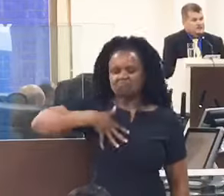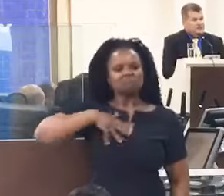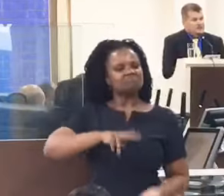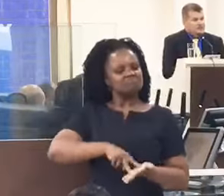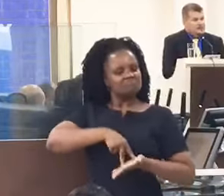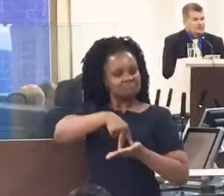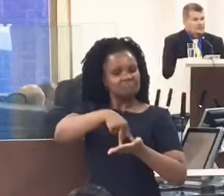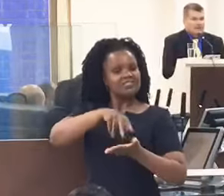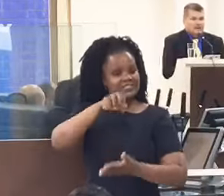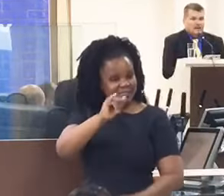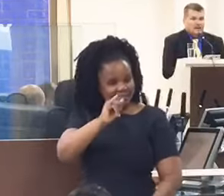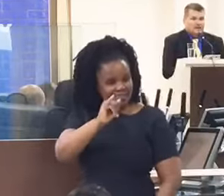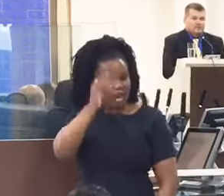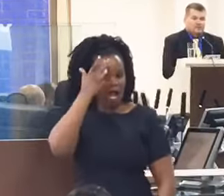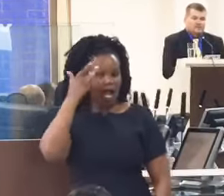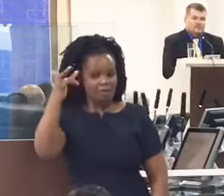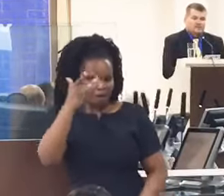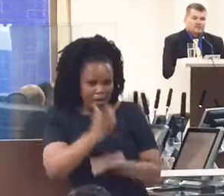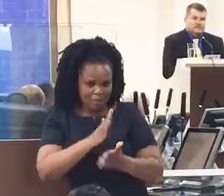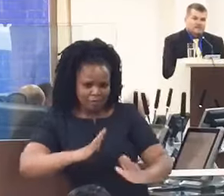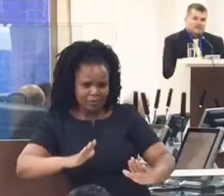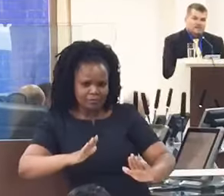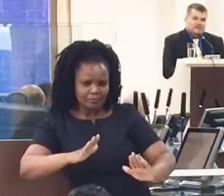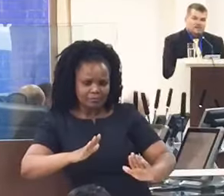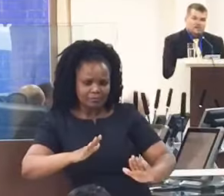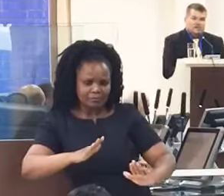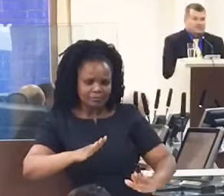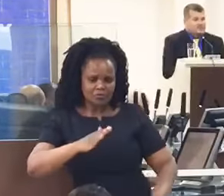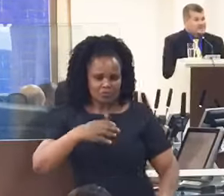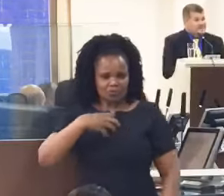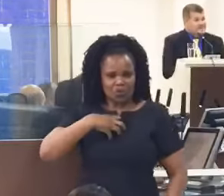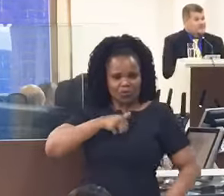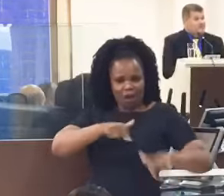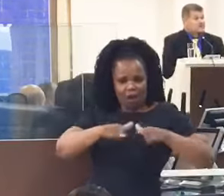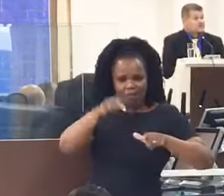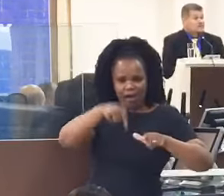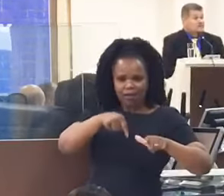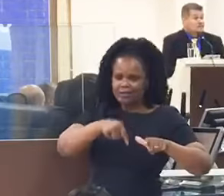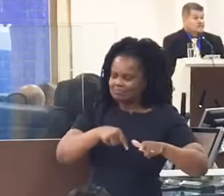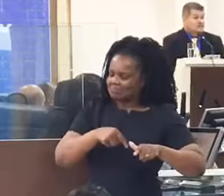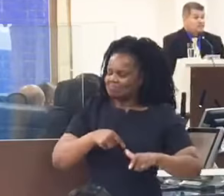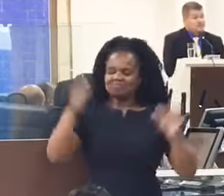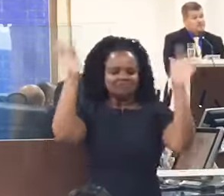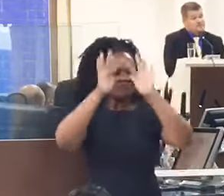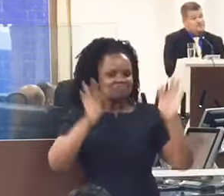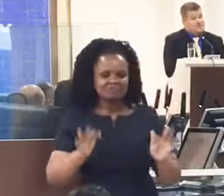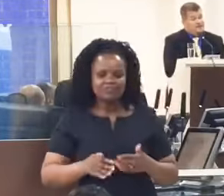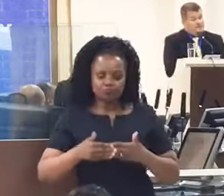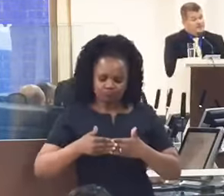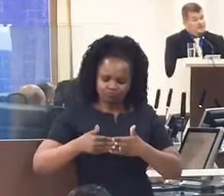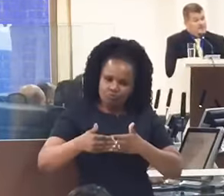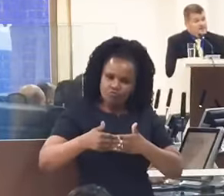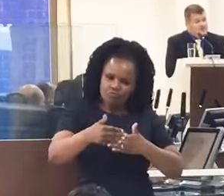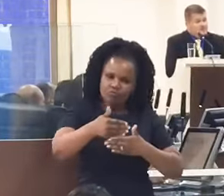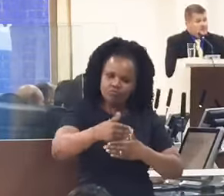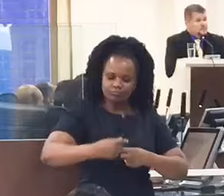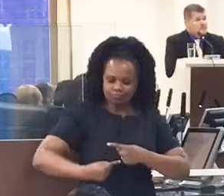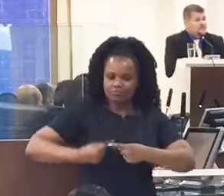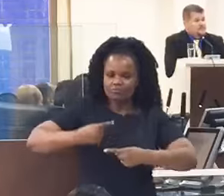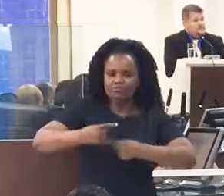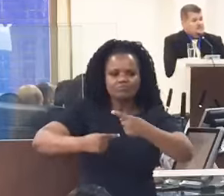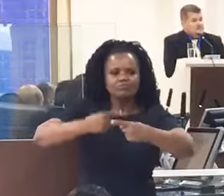eu tivesse que acabar meu mandato amanhã, porque eu tenho certeza que essa obra vai ficar de gerações e gerações aqui para a população do Paranaguá, para